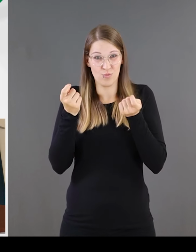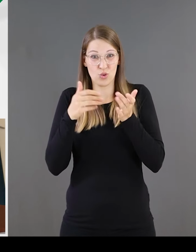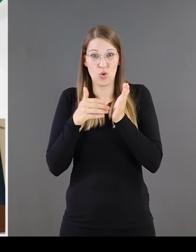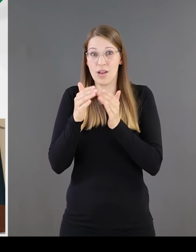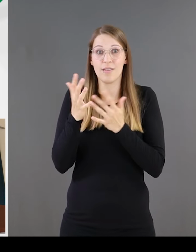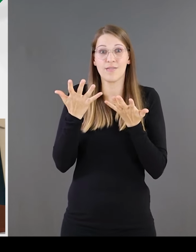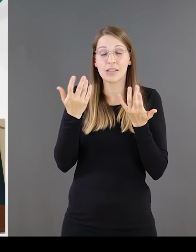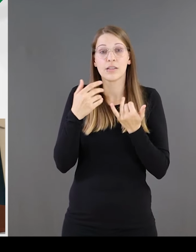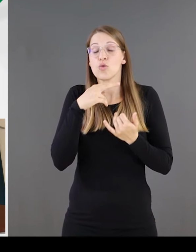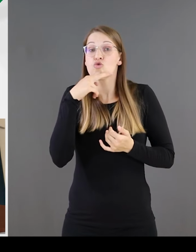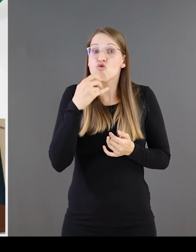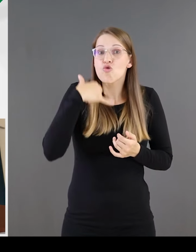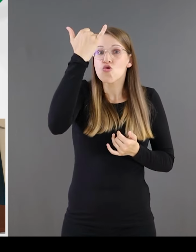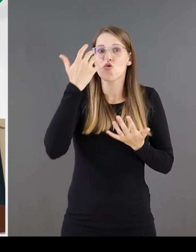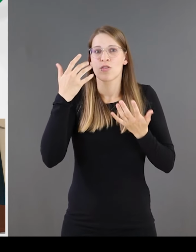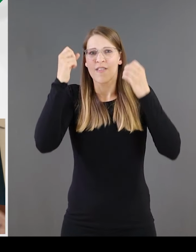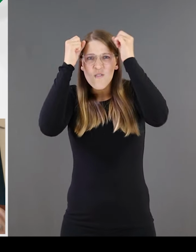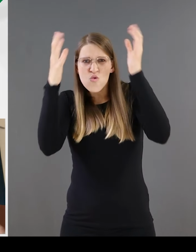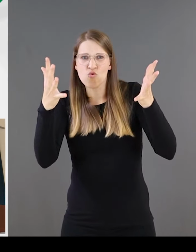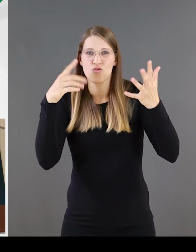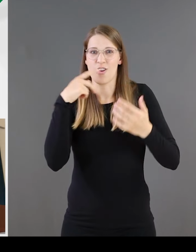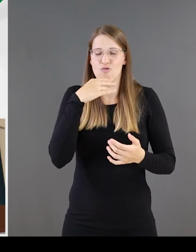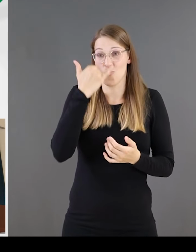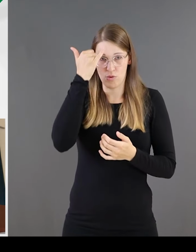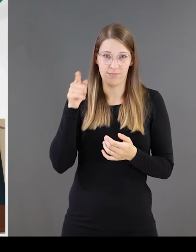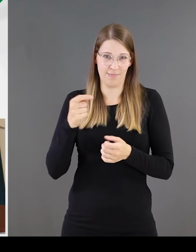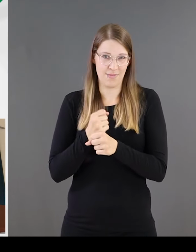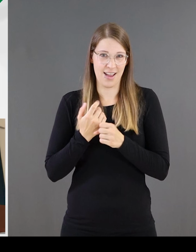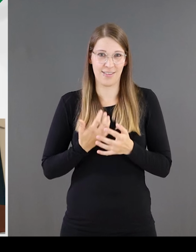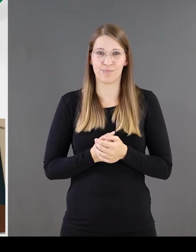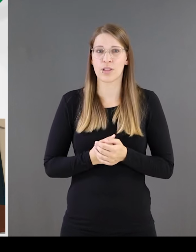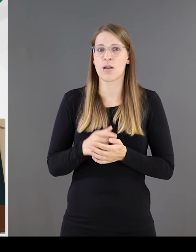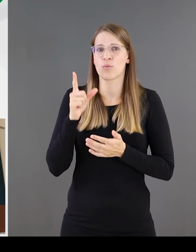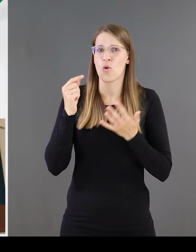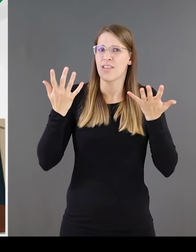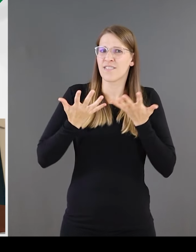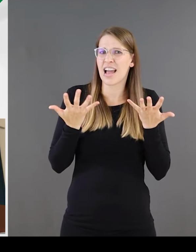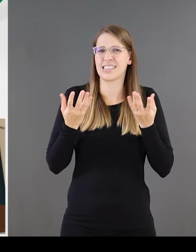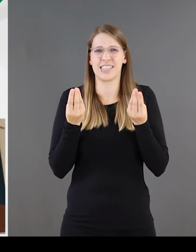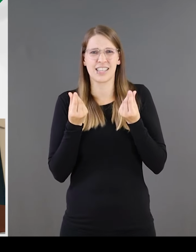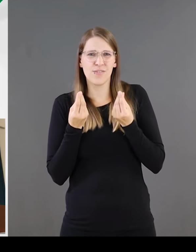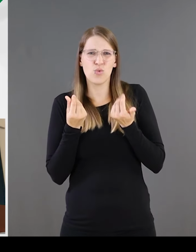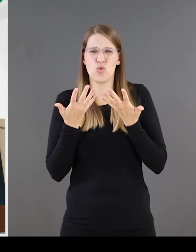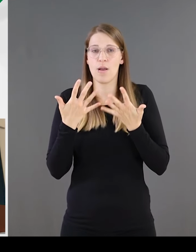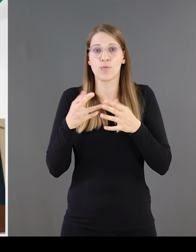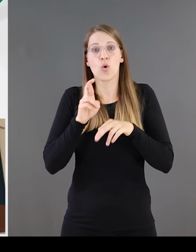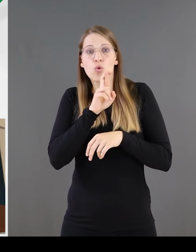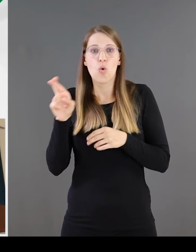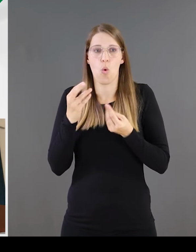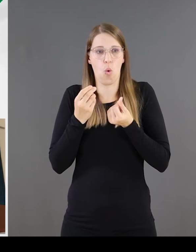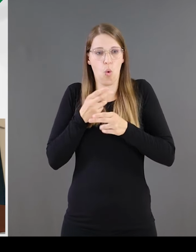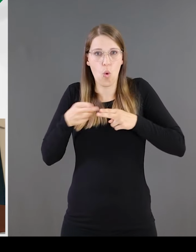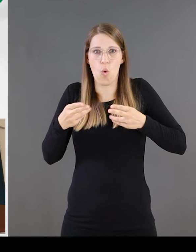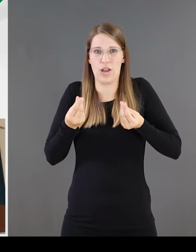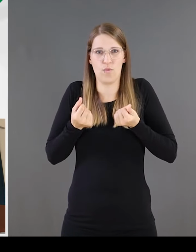steuert, dass wir rot anlaufen, wenn wir wütend sind. Das heißt, der rohe Gefühlsausdruck wird im limbischen System gesteuert. Dann gibt